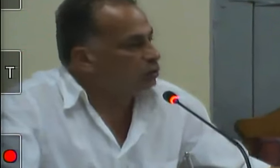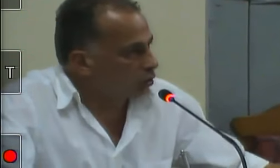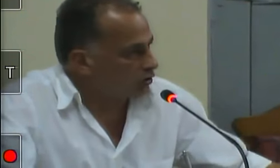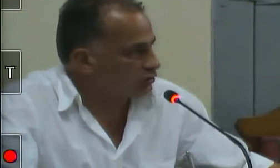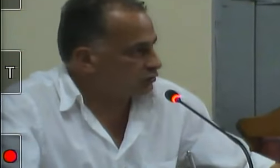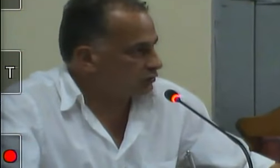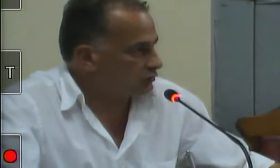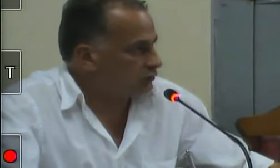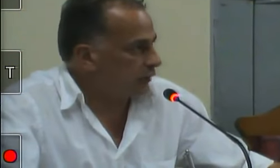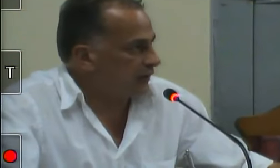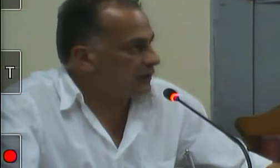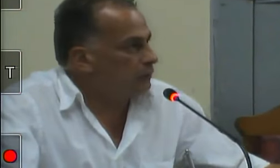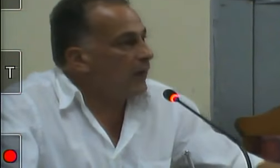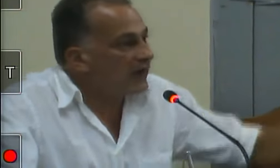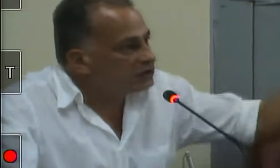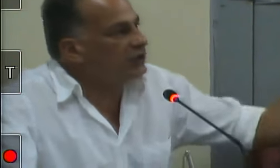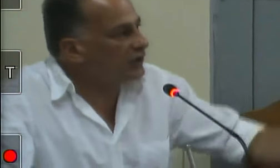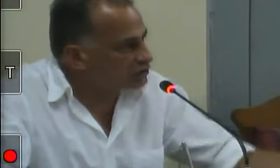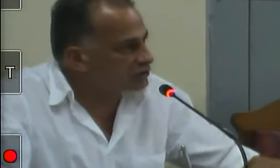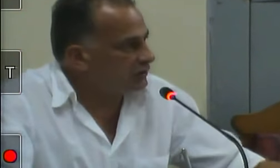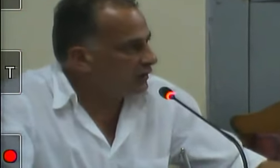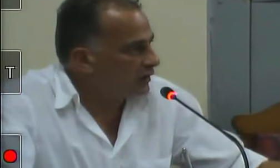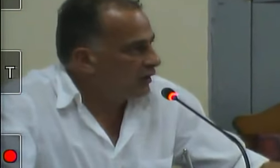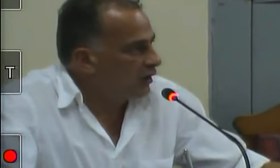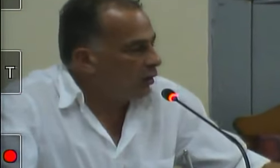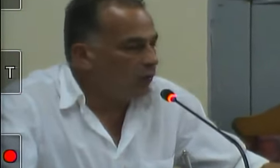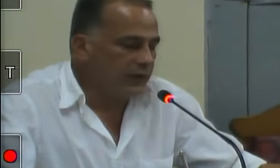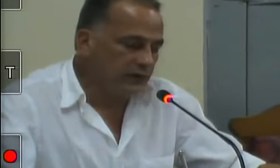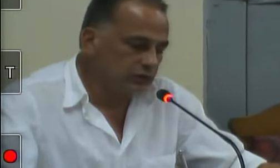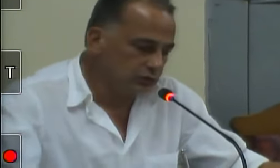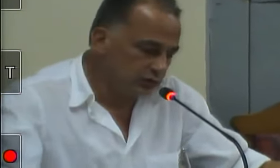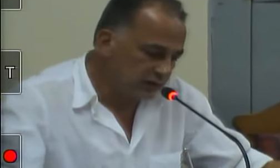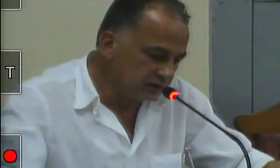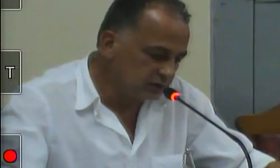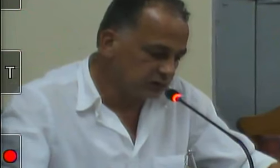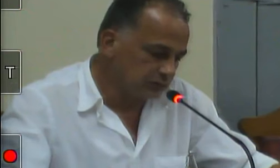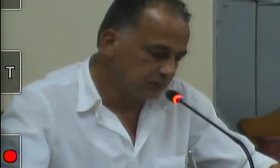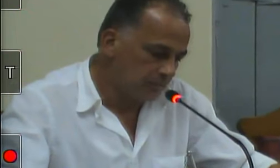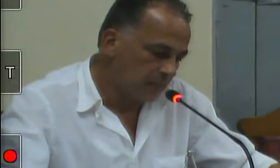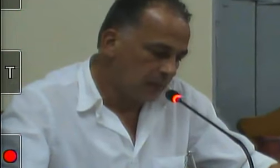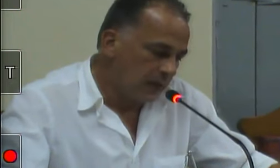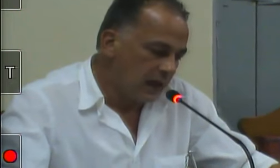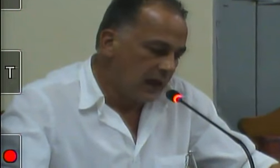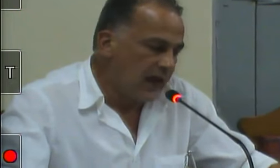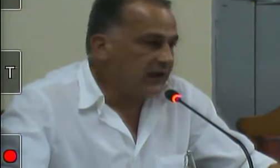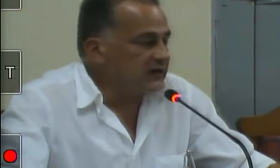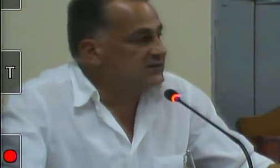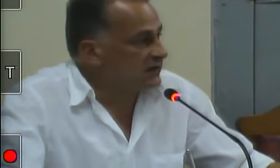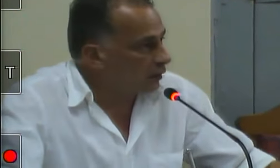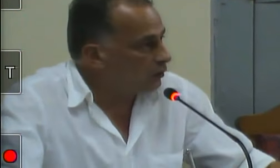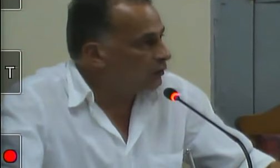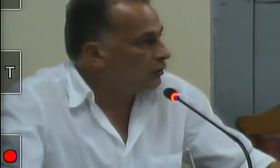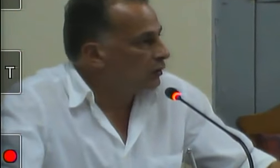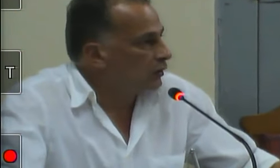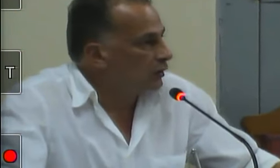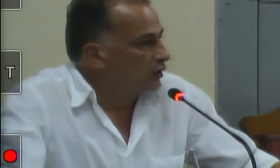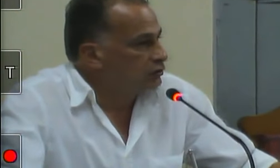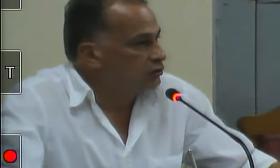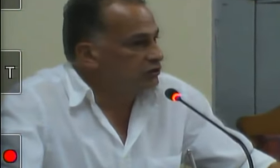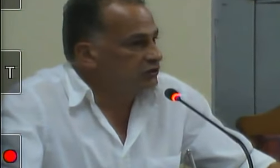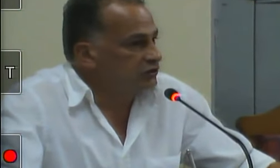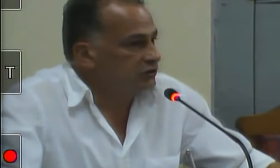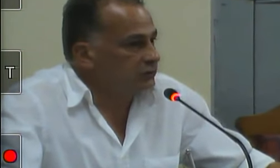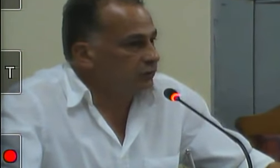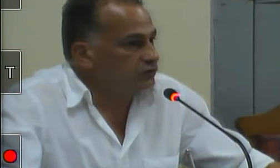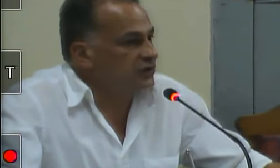e torço para que mais gente ombreie junto a isso, é a questão